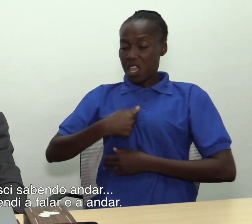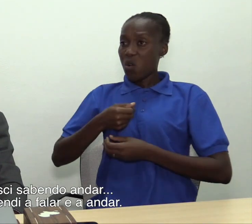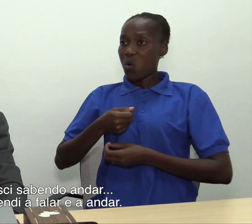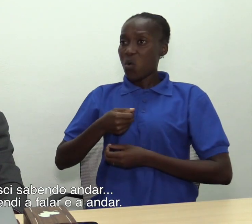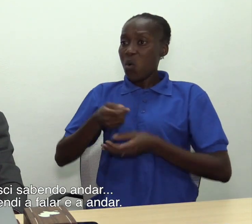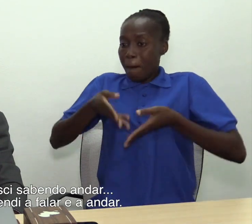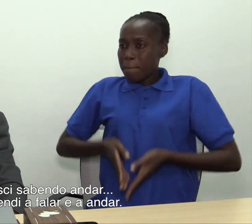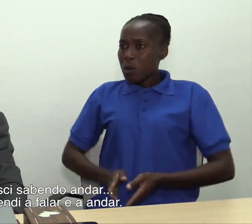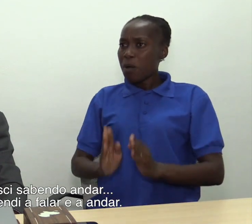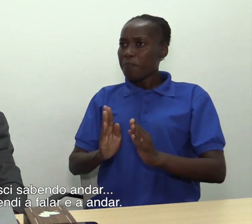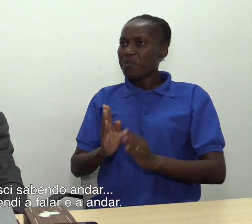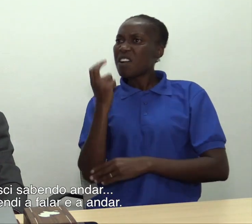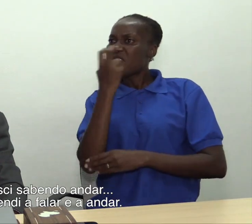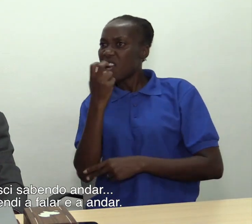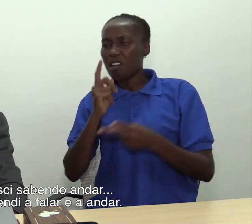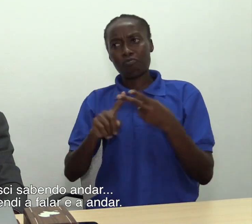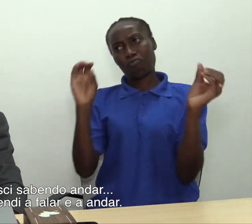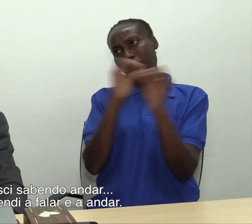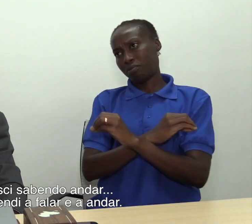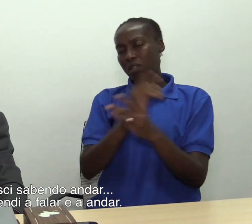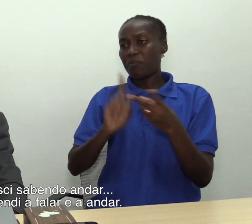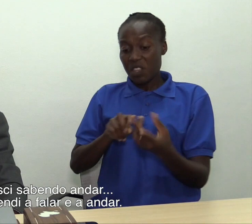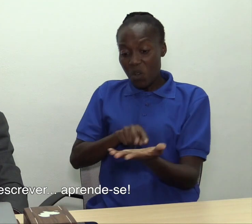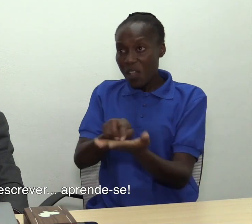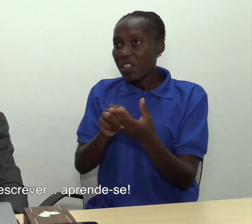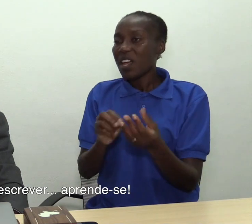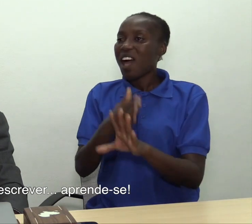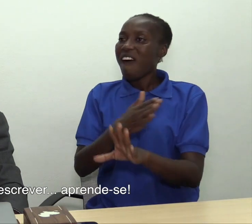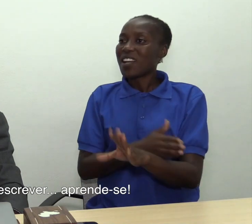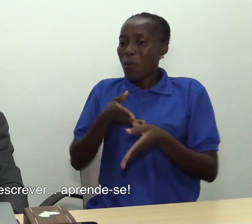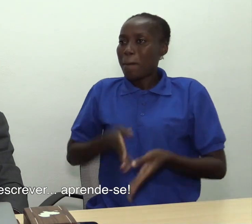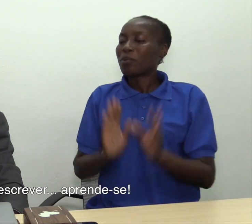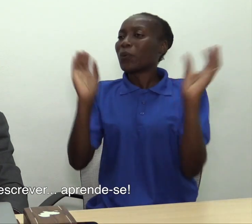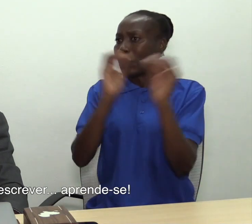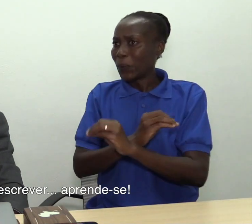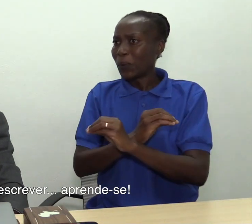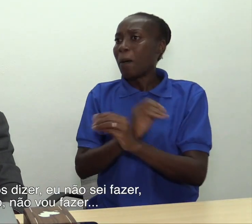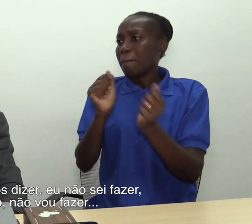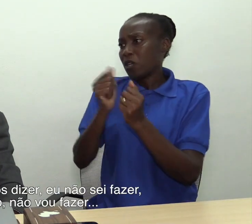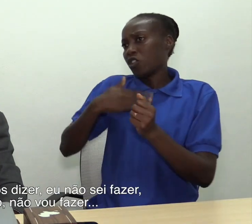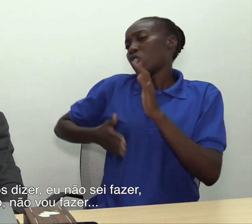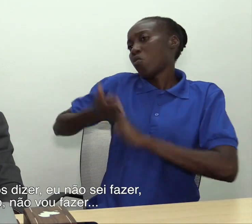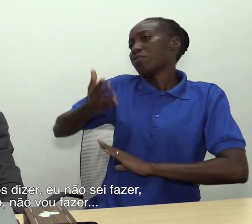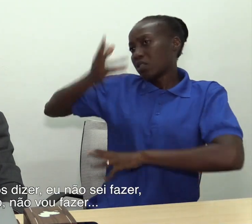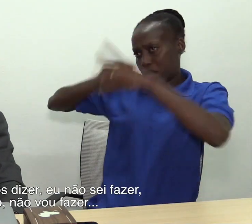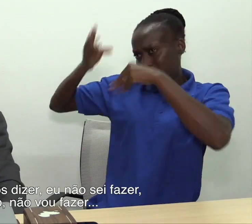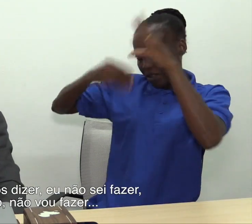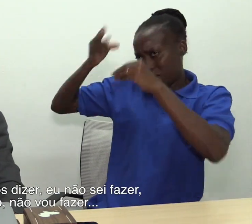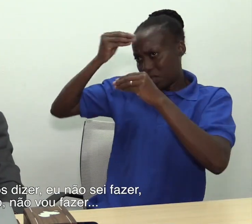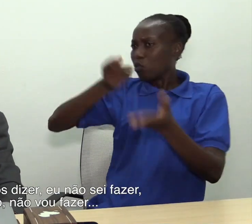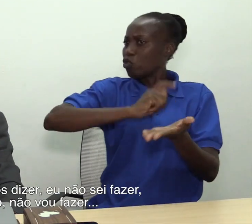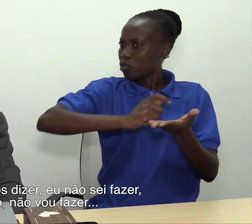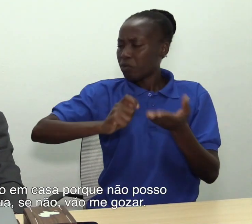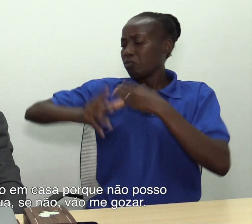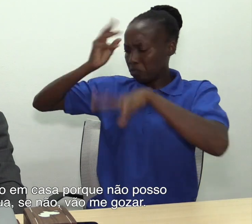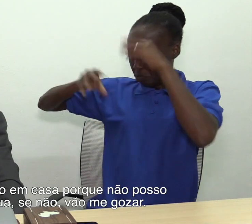andar. Mas aprendi a falar, aprendi a andar. Aprendi a escrever, aprendes. Não podemos dizer que, ah, eu não sei fazer,